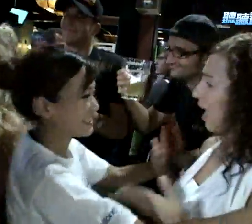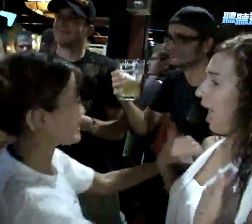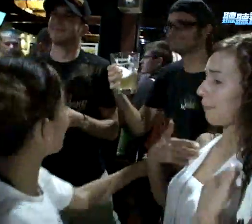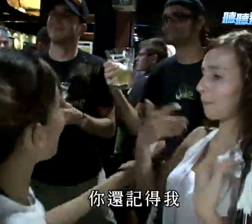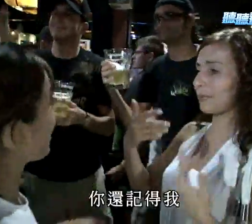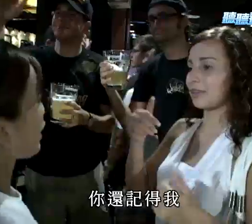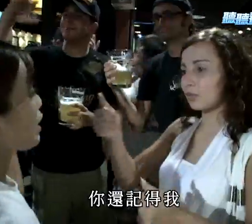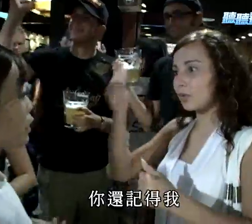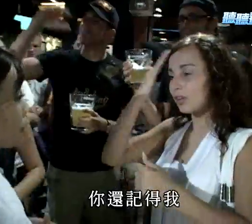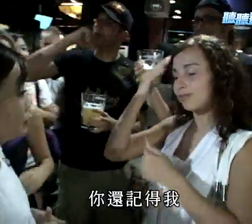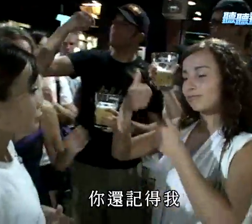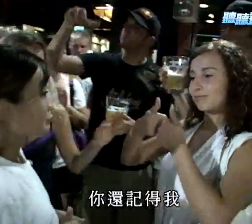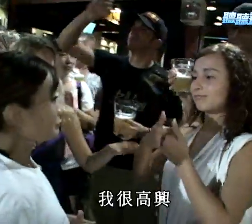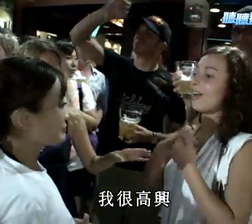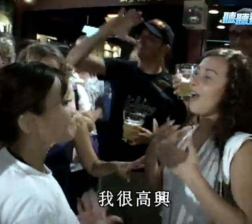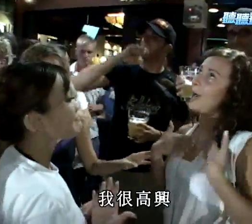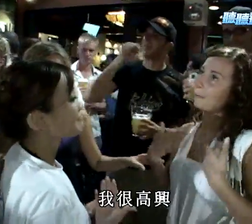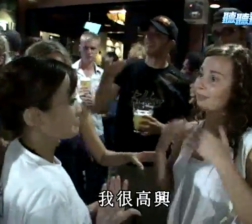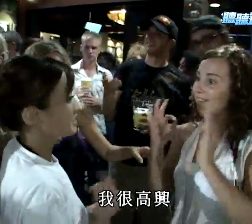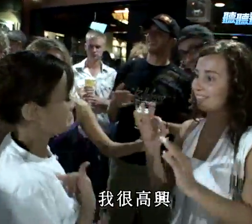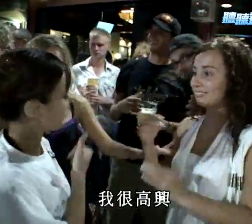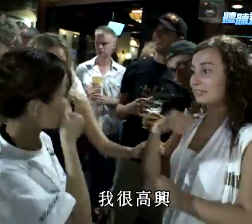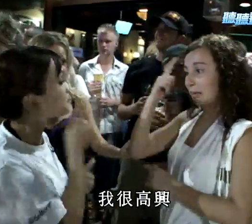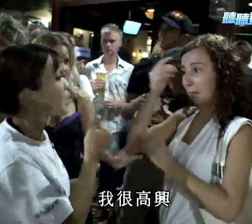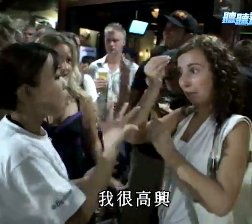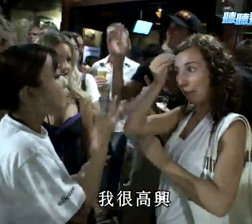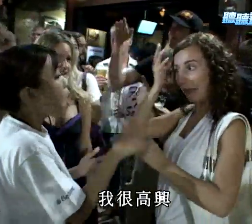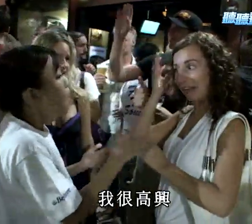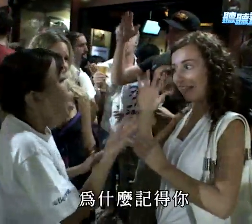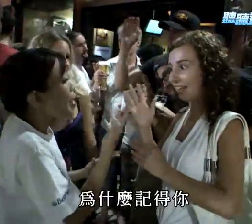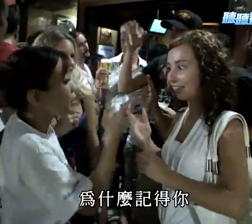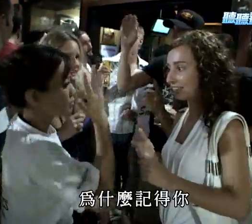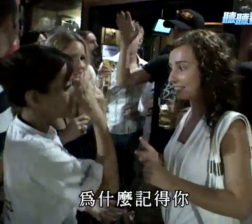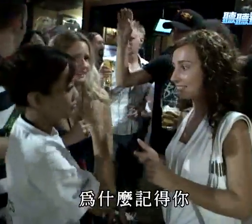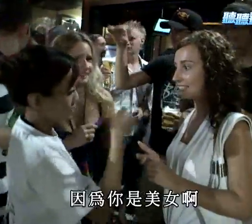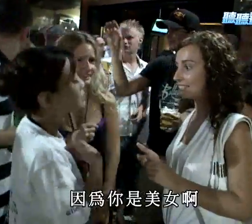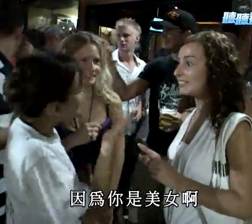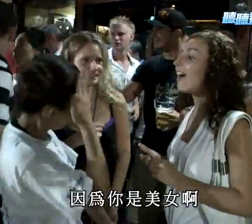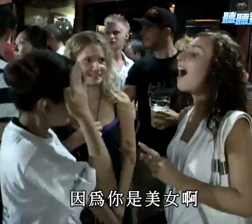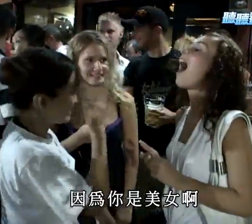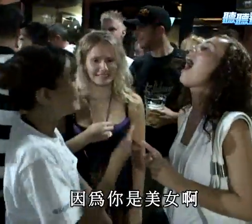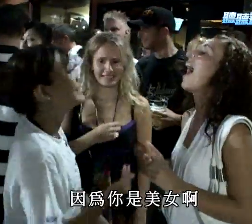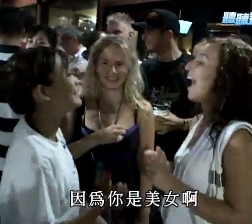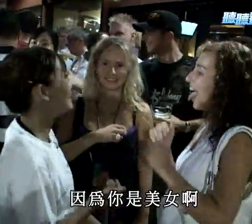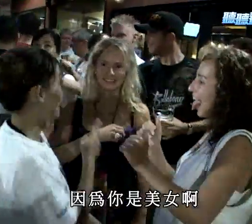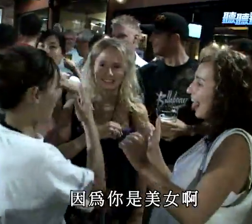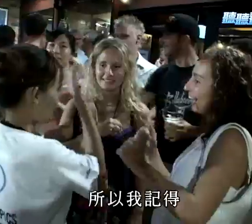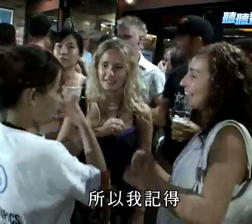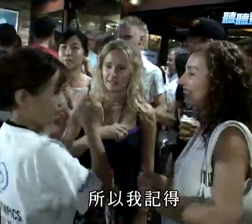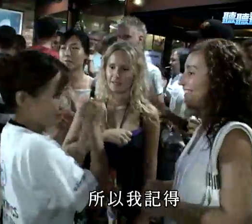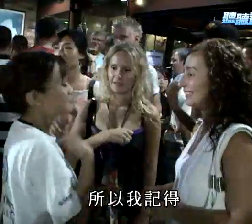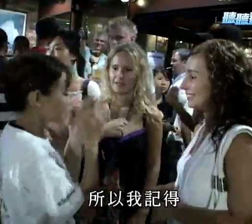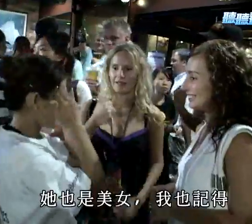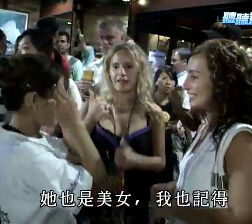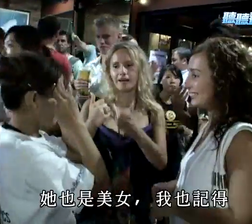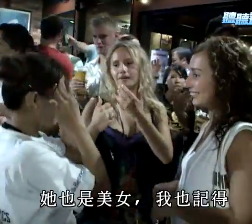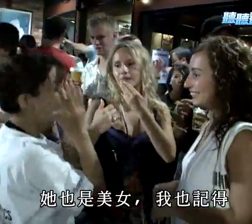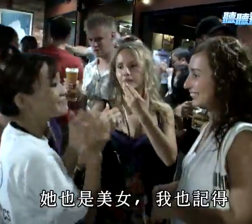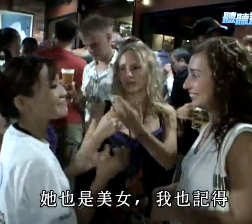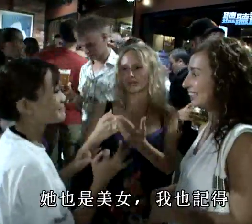你还记得我？我很高兴。为什么记得你？因为你是美女啊，所以我记得。她也是美女，我也记得。